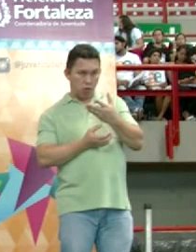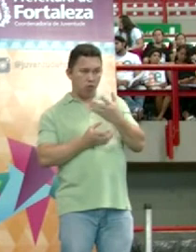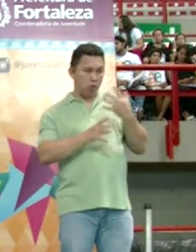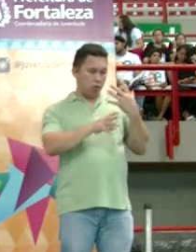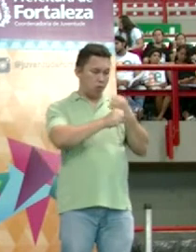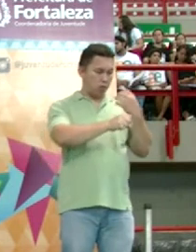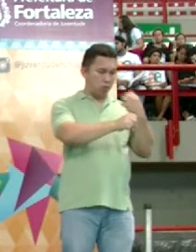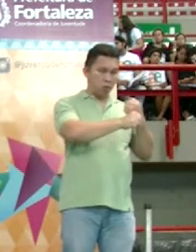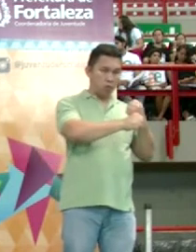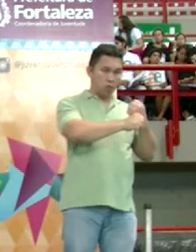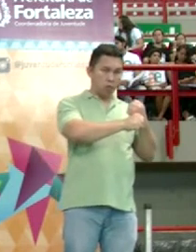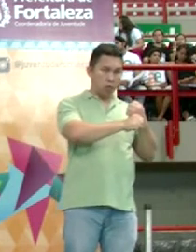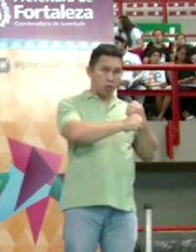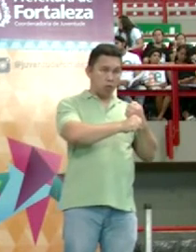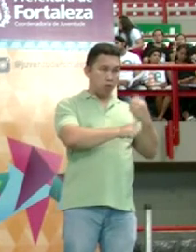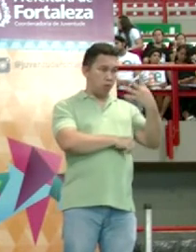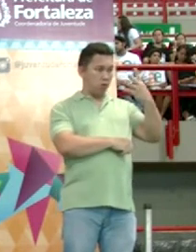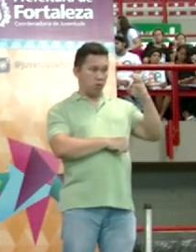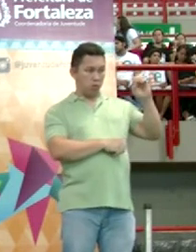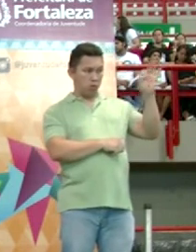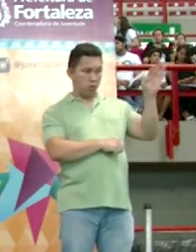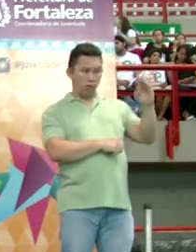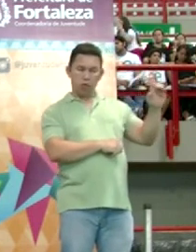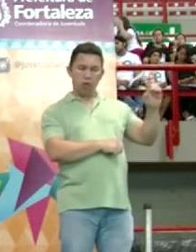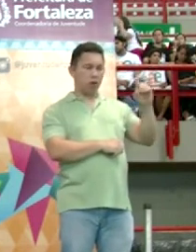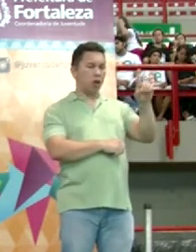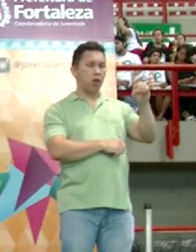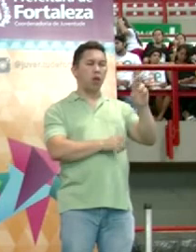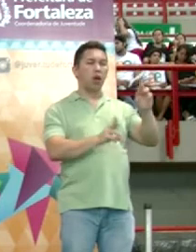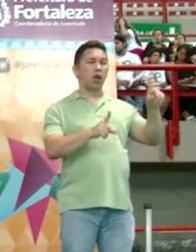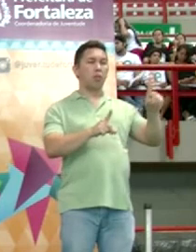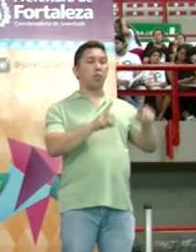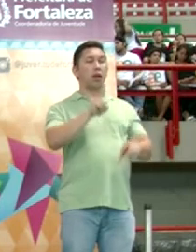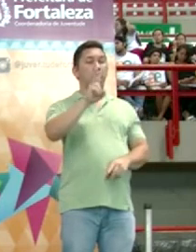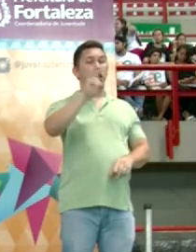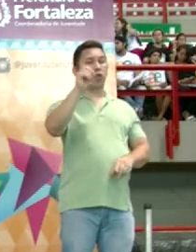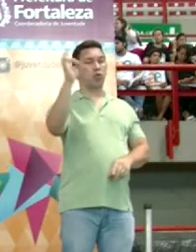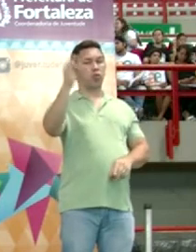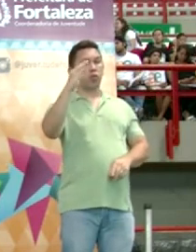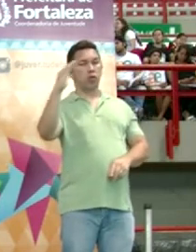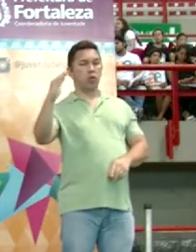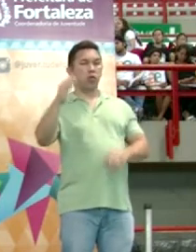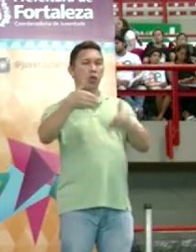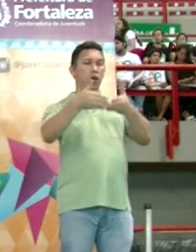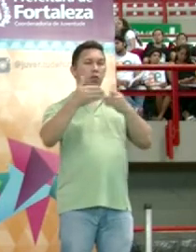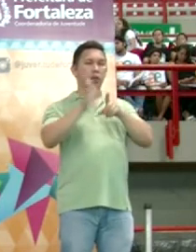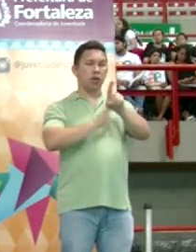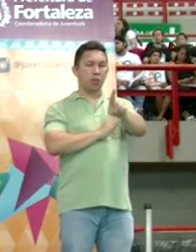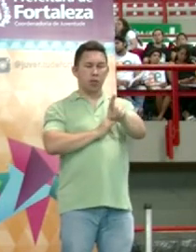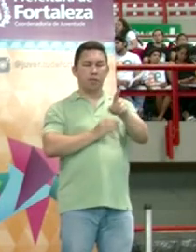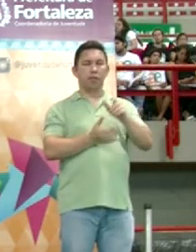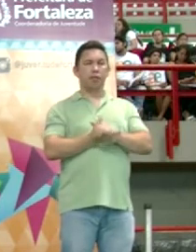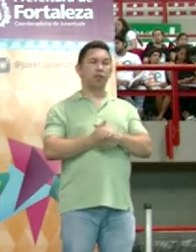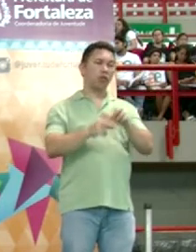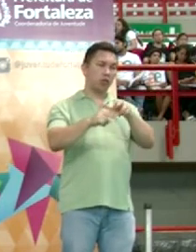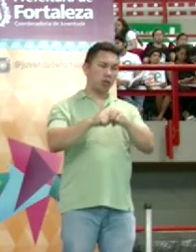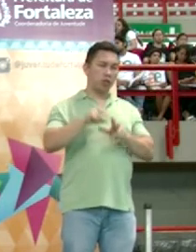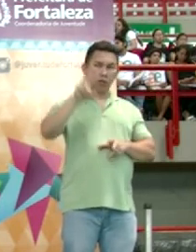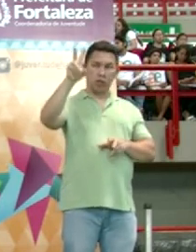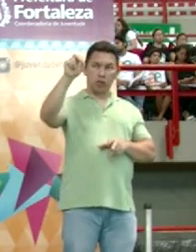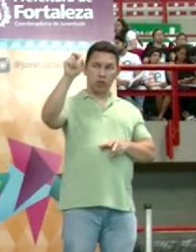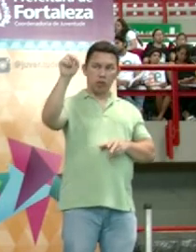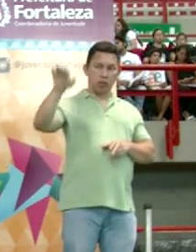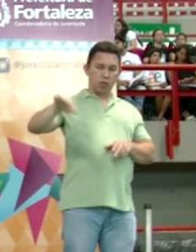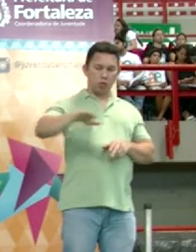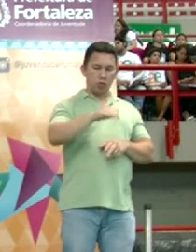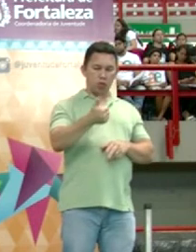proporção não é mais para dar 40%. É para dar 50%, que é o que ele pede na questão. Por isso eu botei